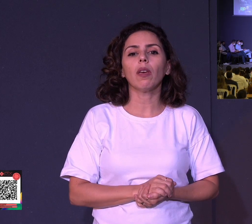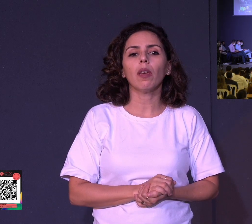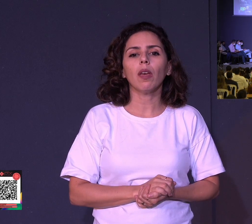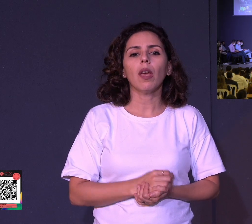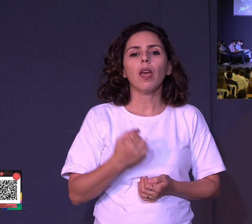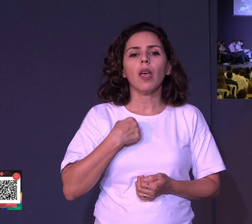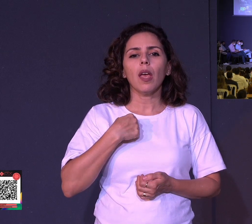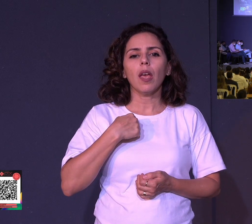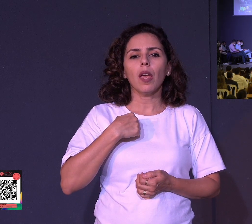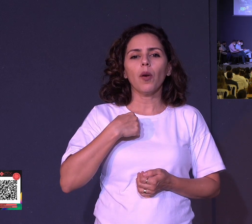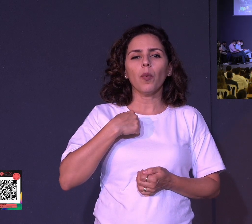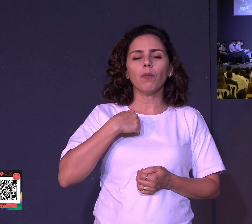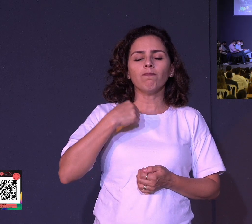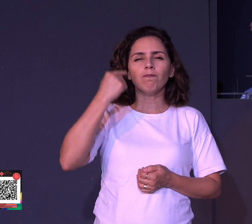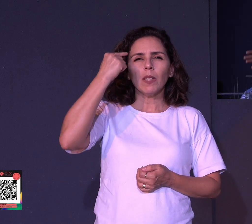que me dá